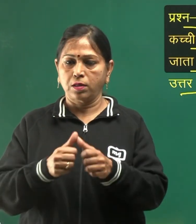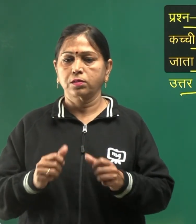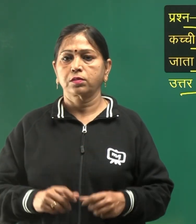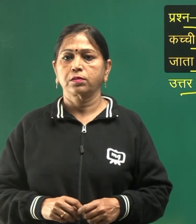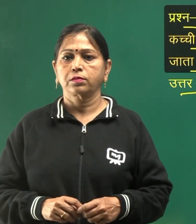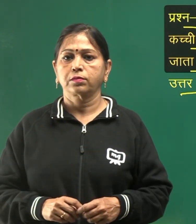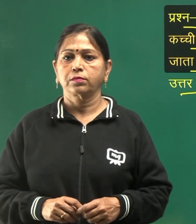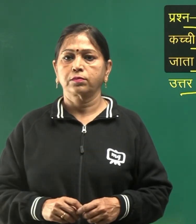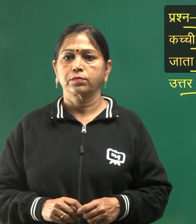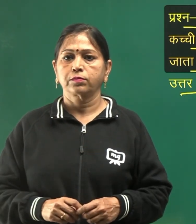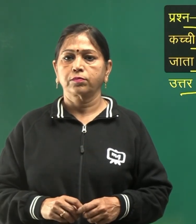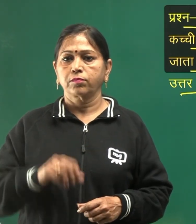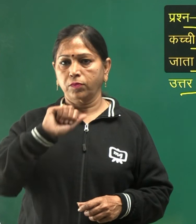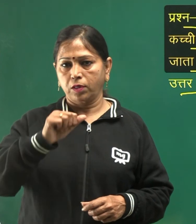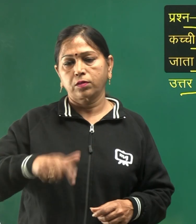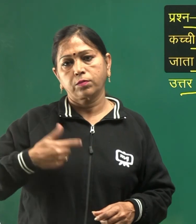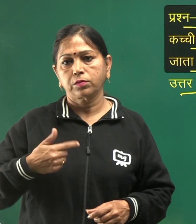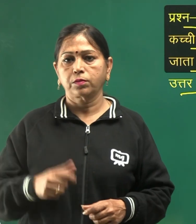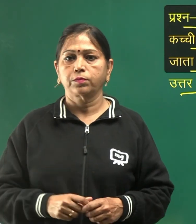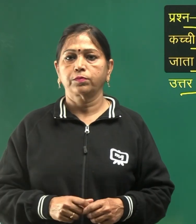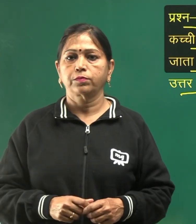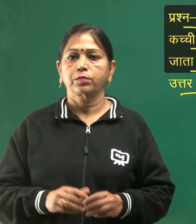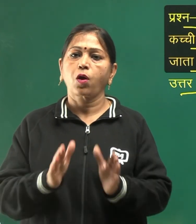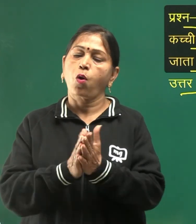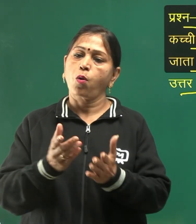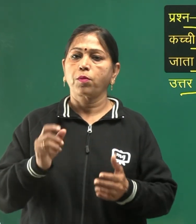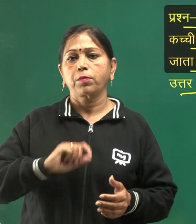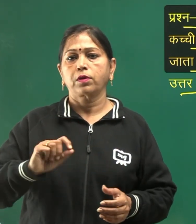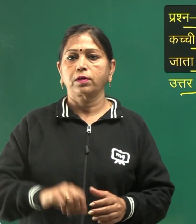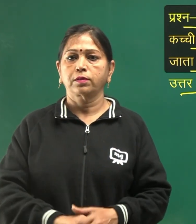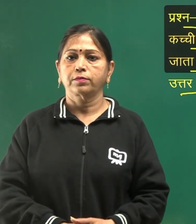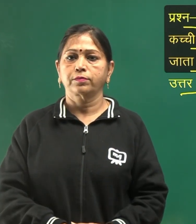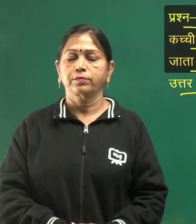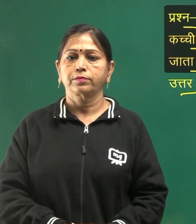उत्तर आप स्वयं नोटबुक में लिखेंगे।